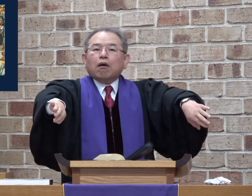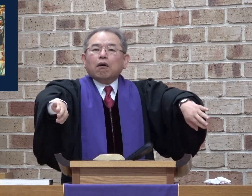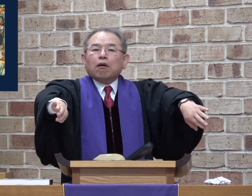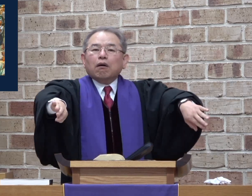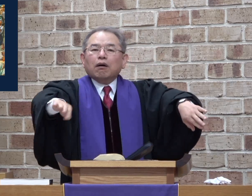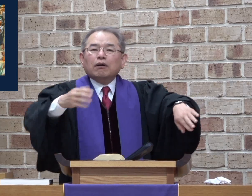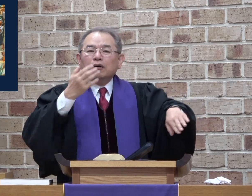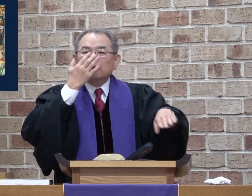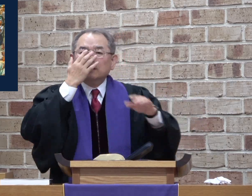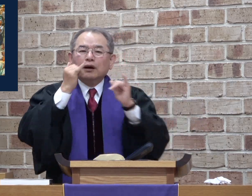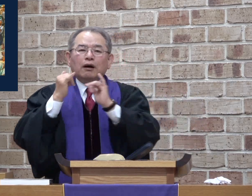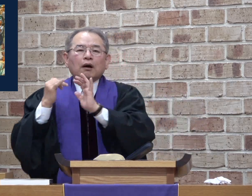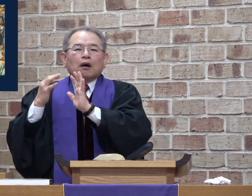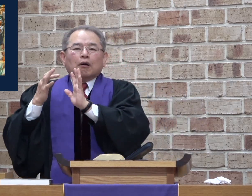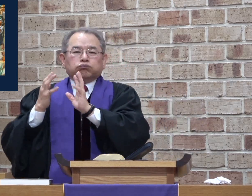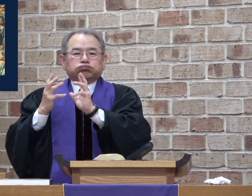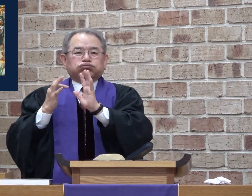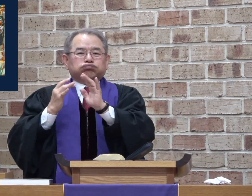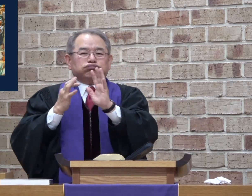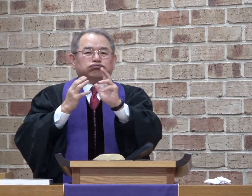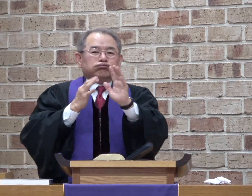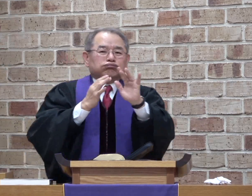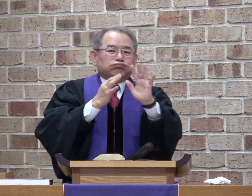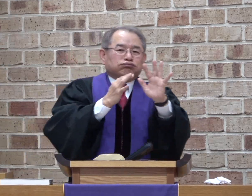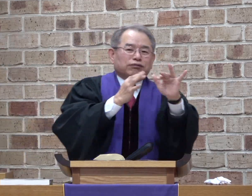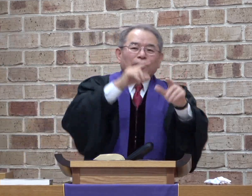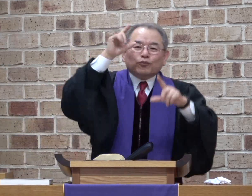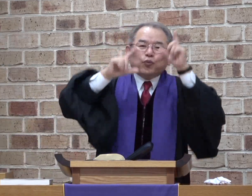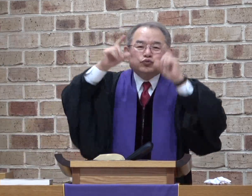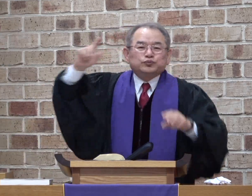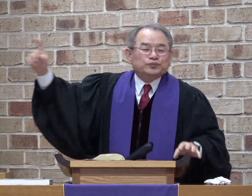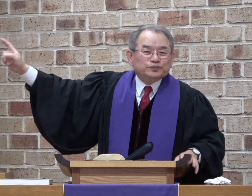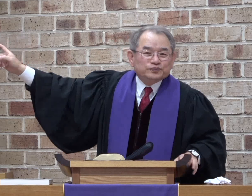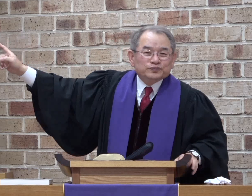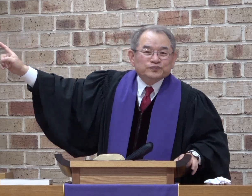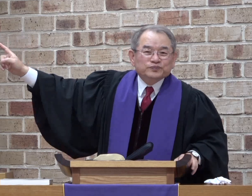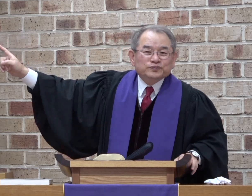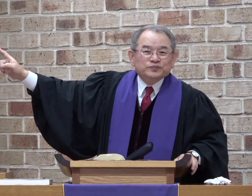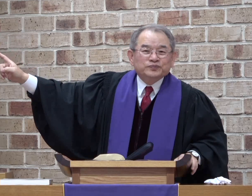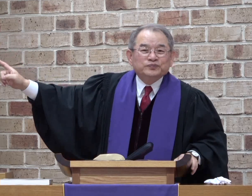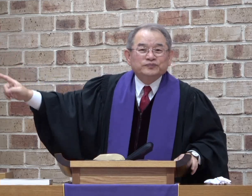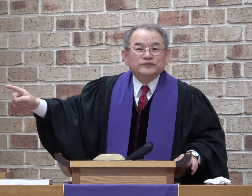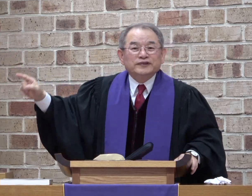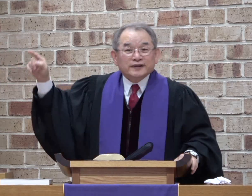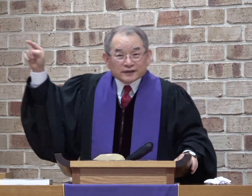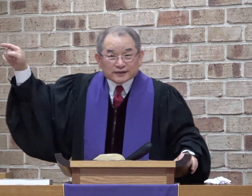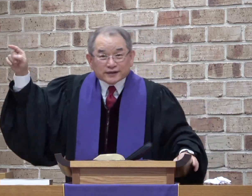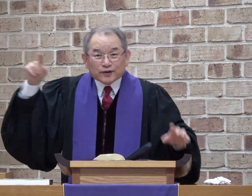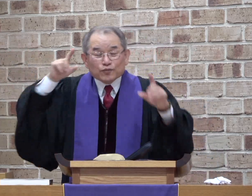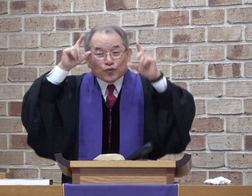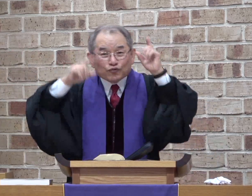갈라져서 사람들이 그 강을 건너는 모습입니다. 이 모습은